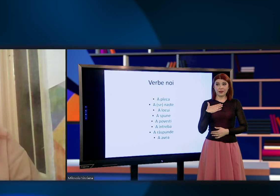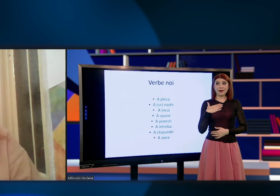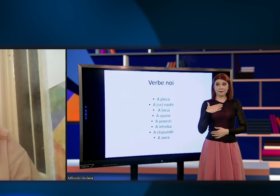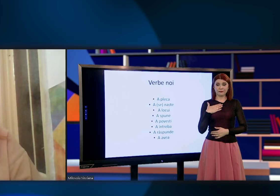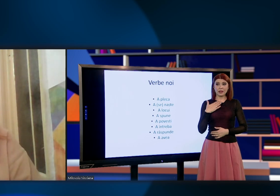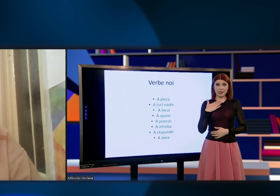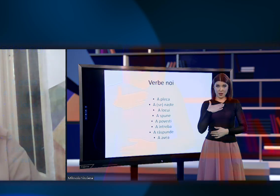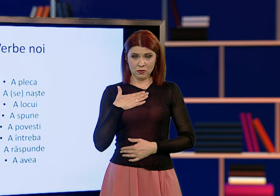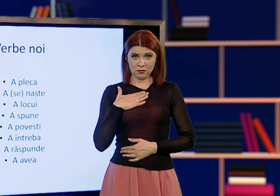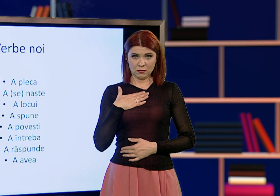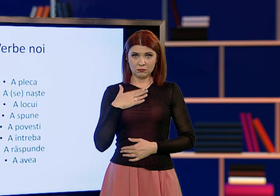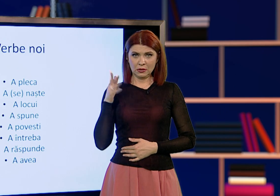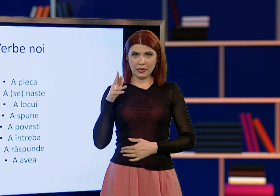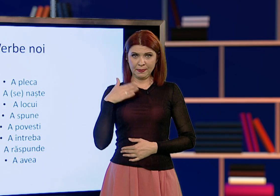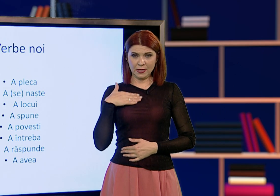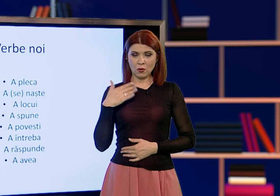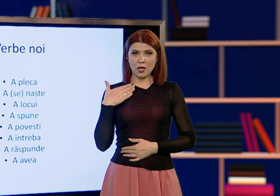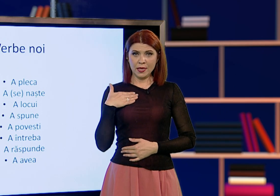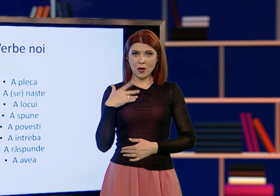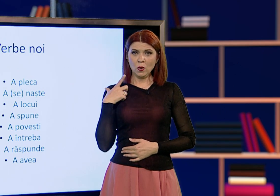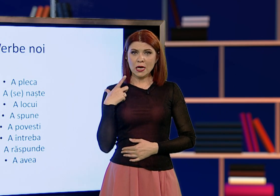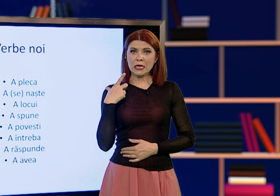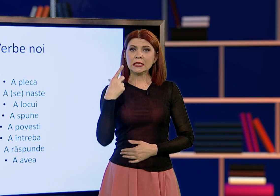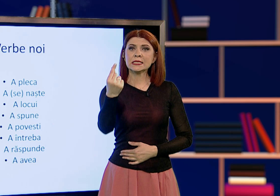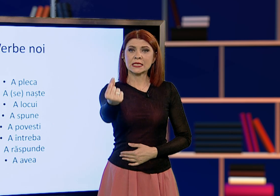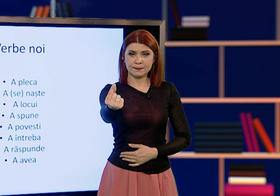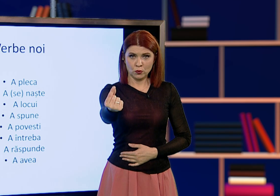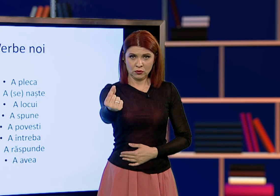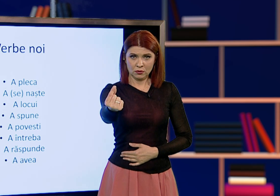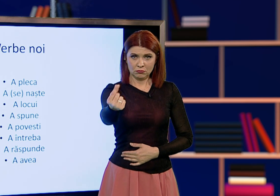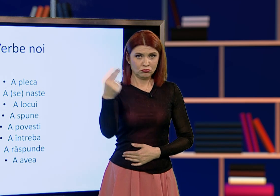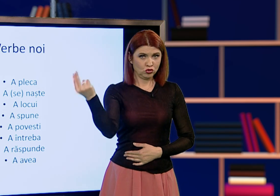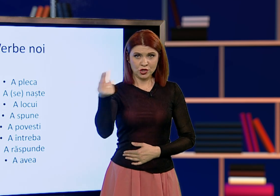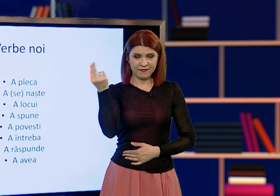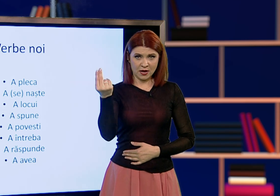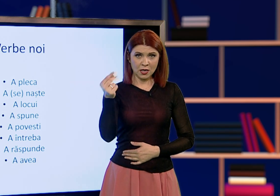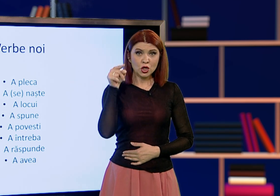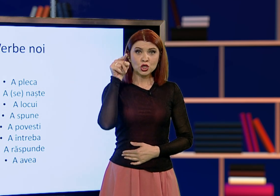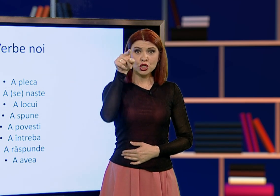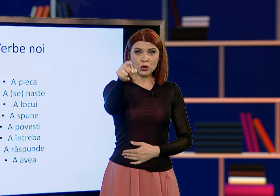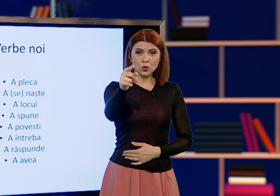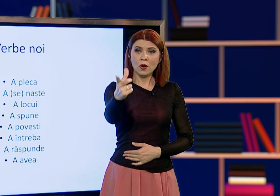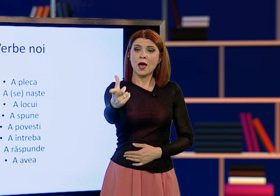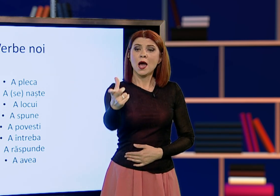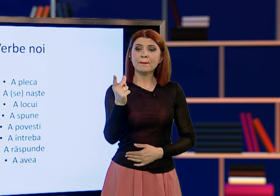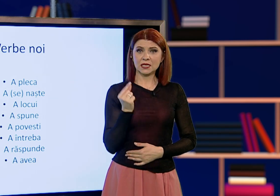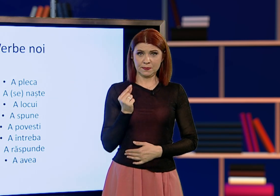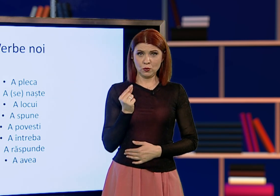eu repet eu îți răspund ceva și tu îmi răspunzi